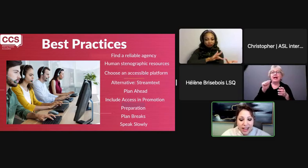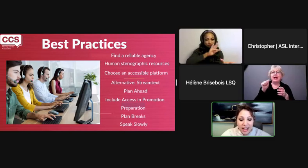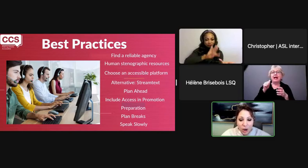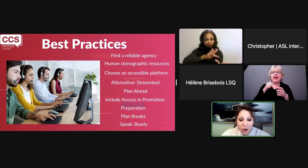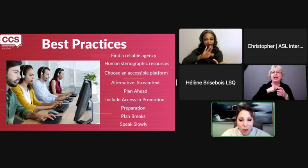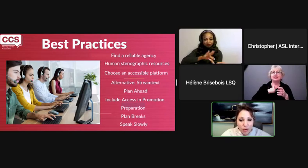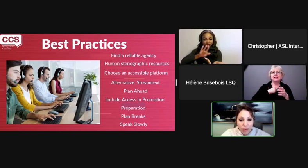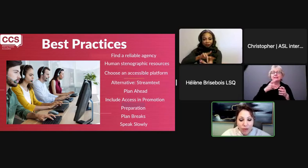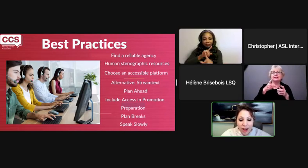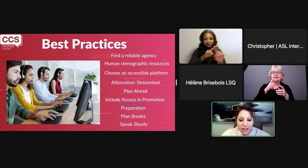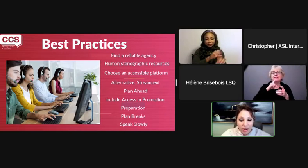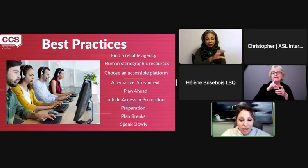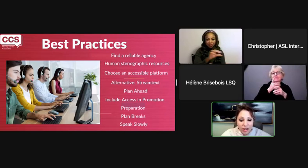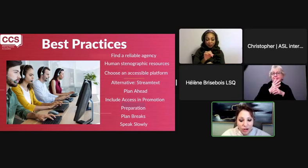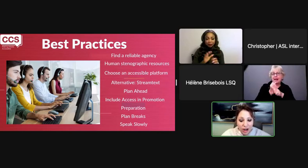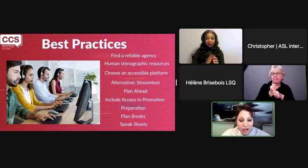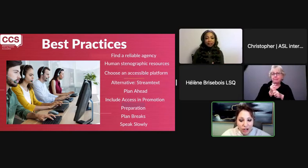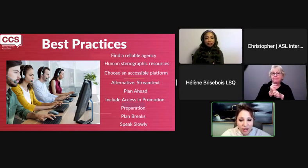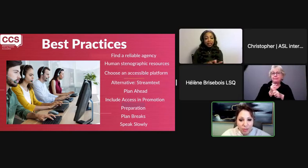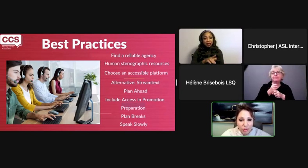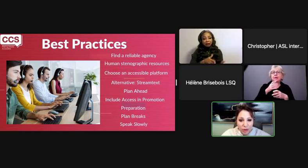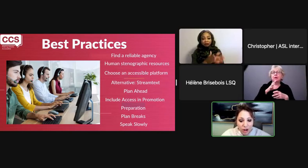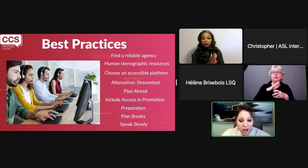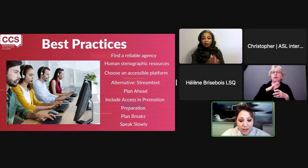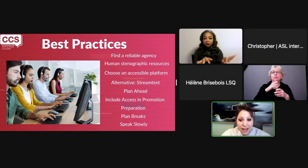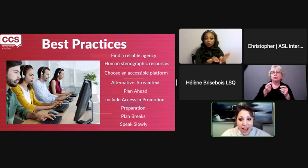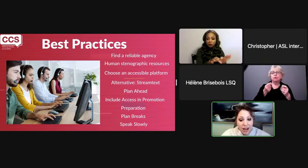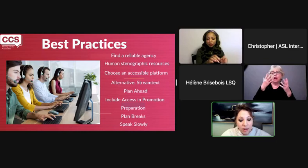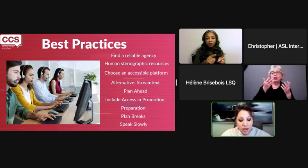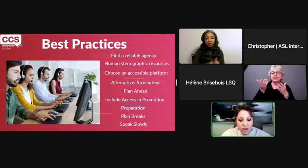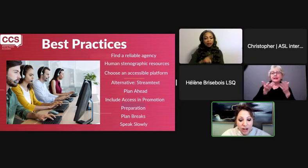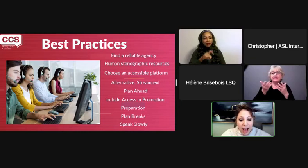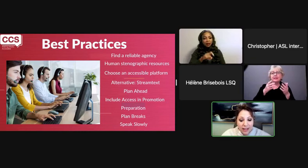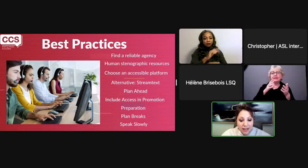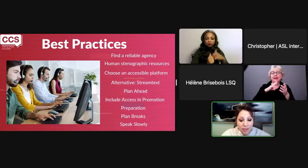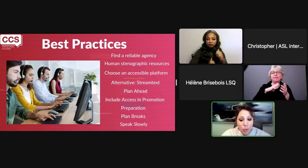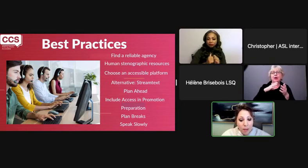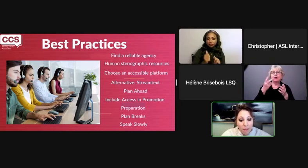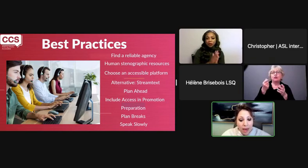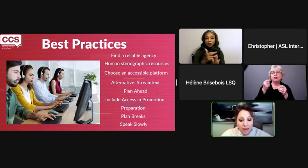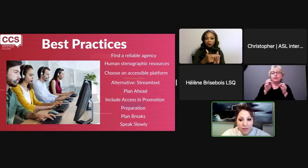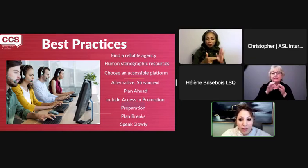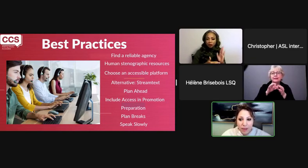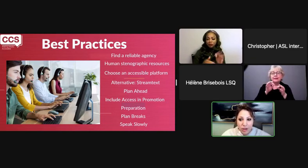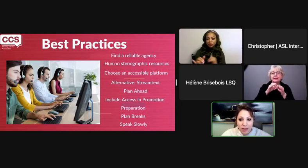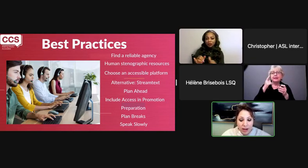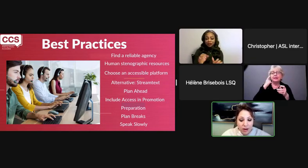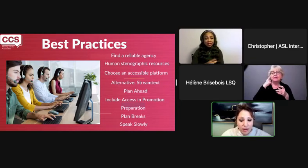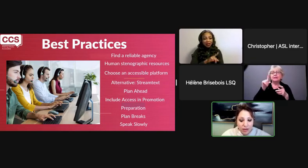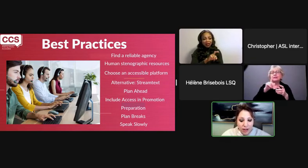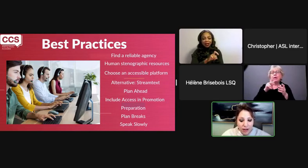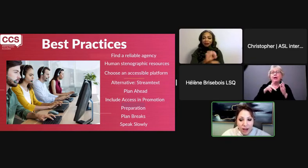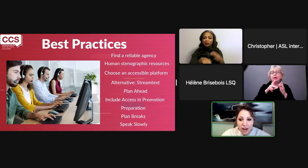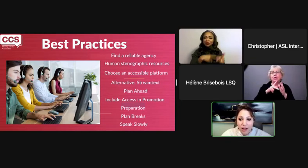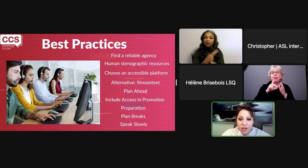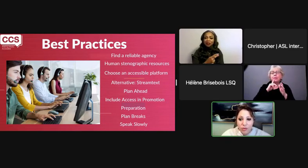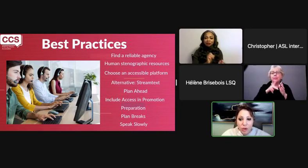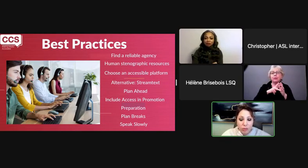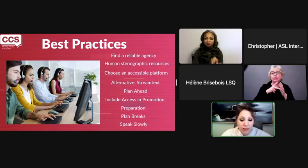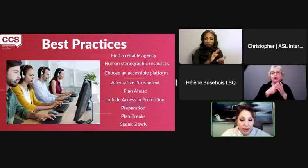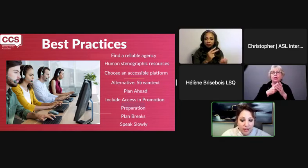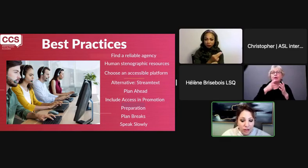de contacter plusieurs fournisseurs de services, obtenez un devis, connaissez leurs pratiques, leurs protocoles, demandez-leur